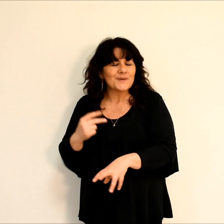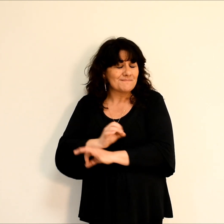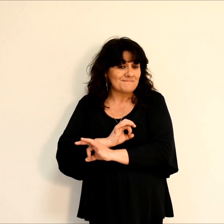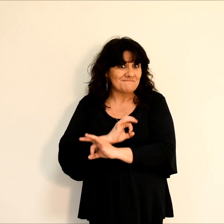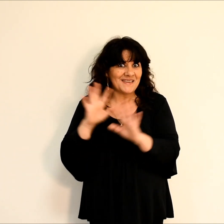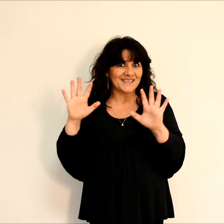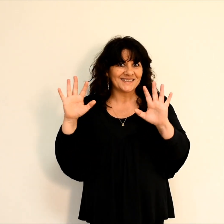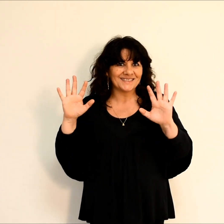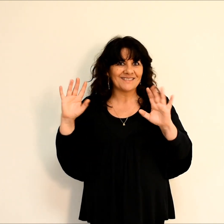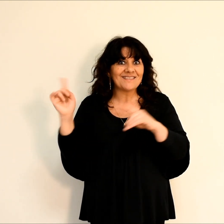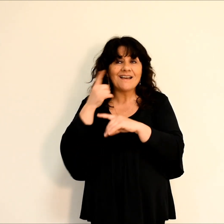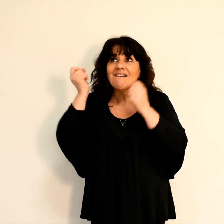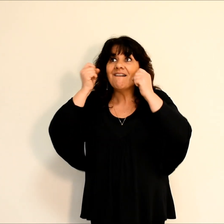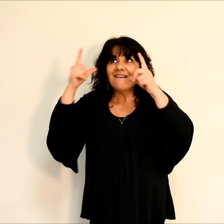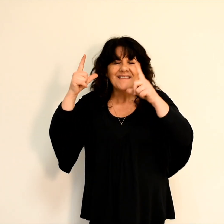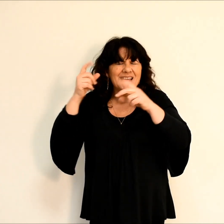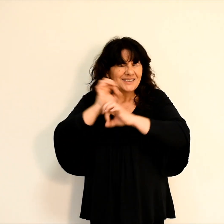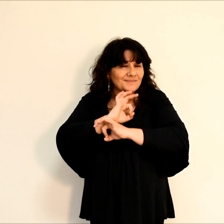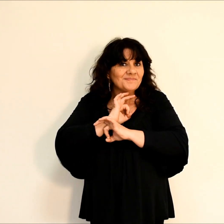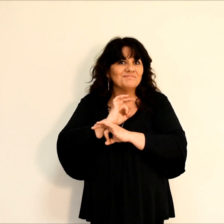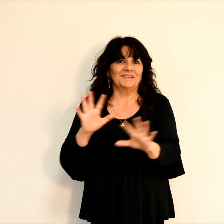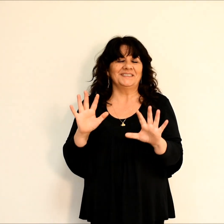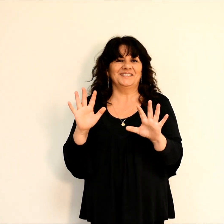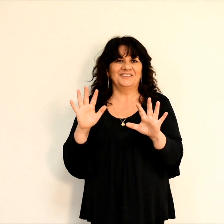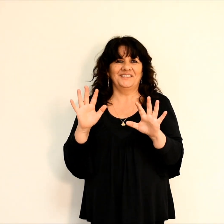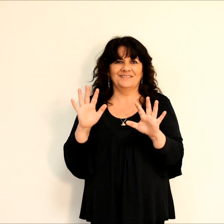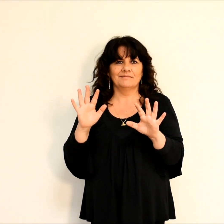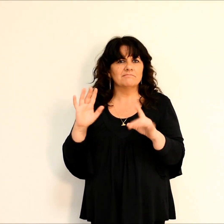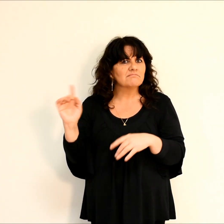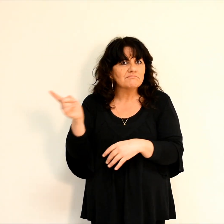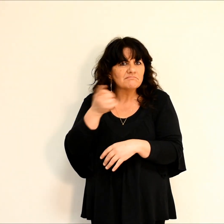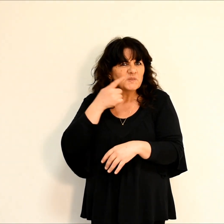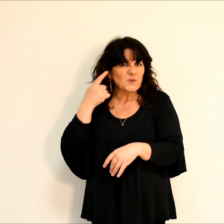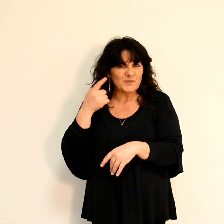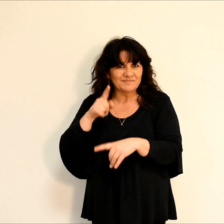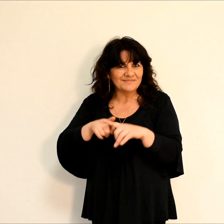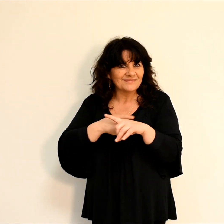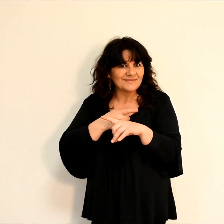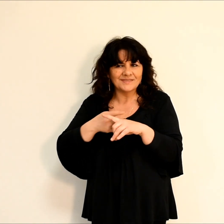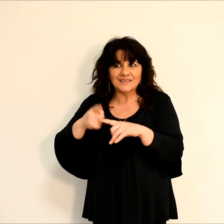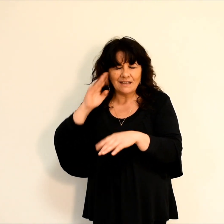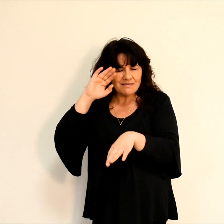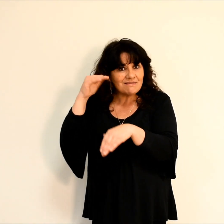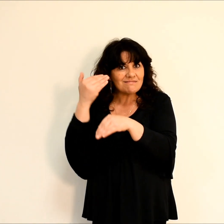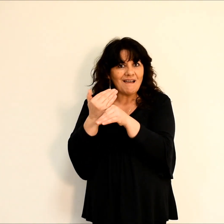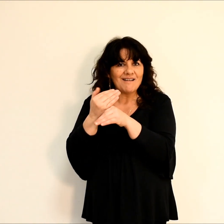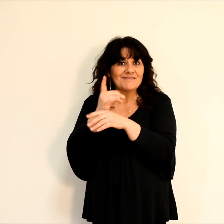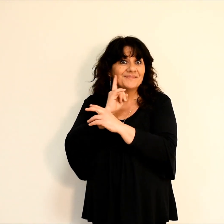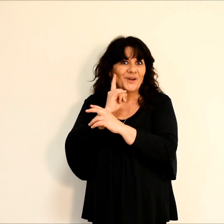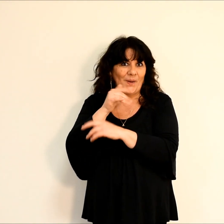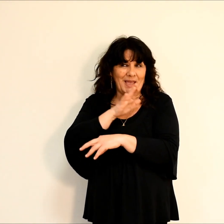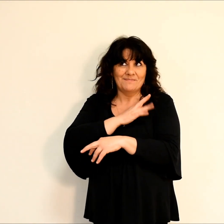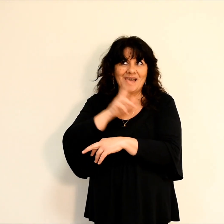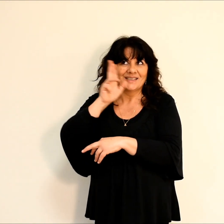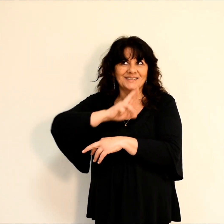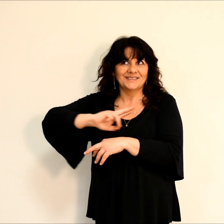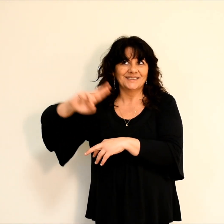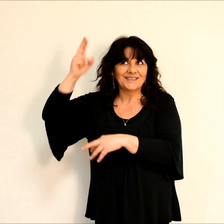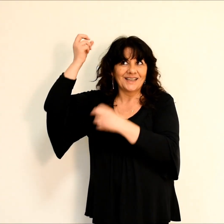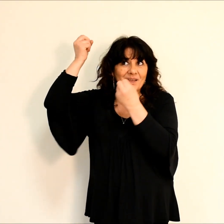Personne ne s'éveilla. Ils dormaient tous, car le Seigneur avait fait tomber sur eux un